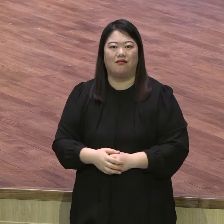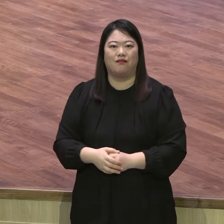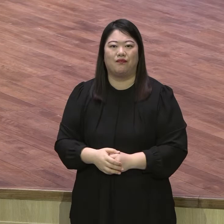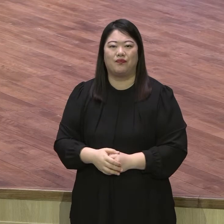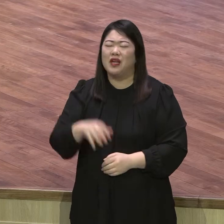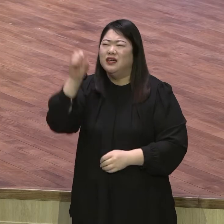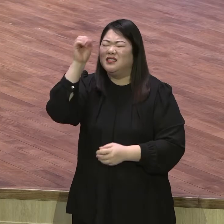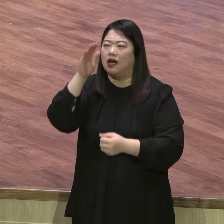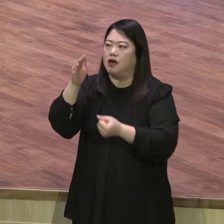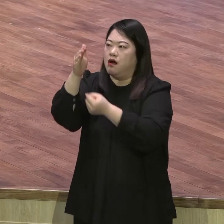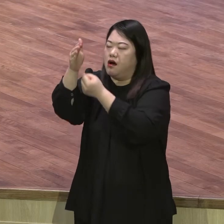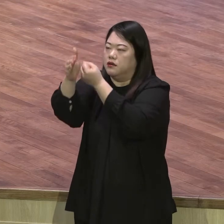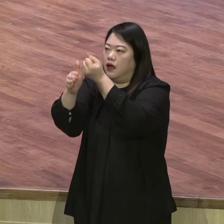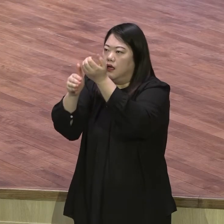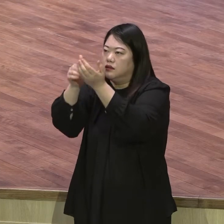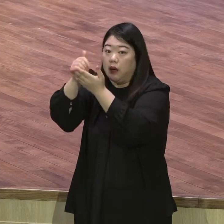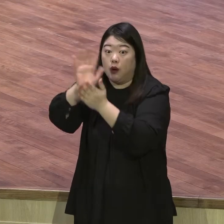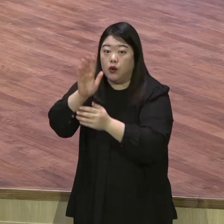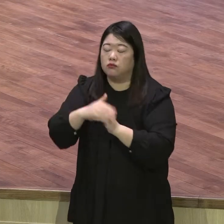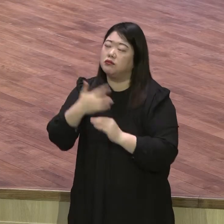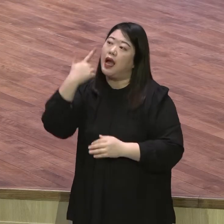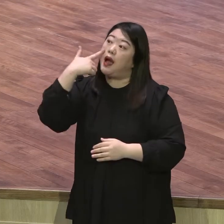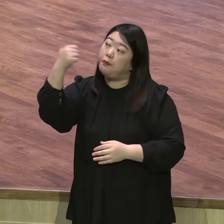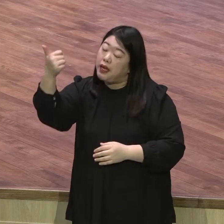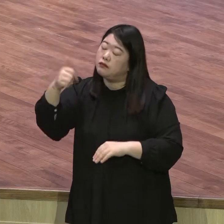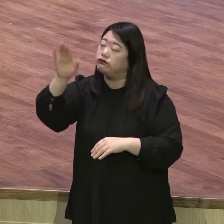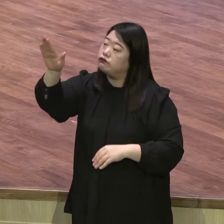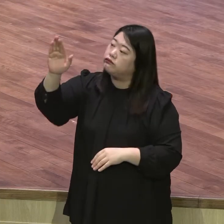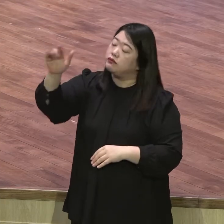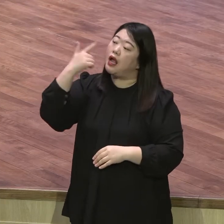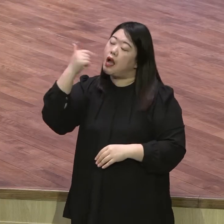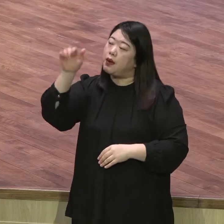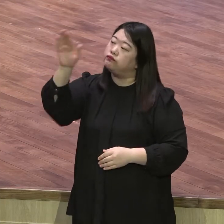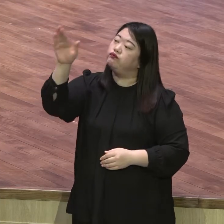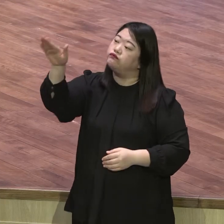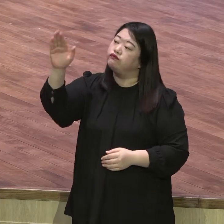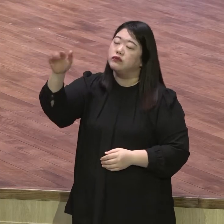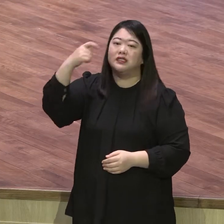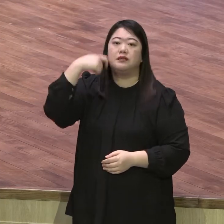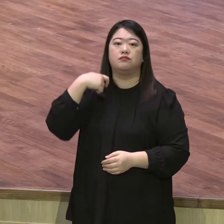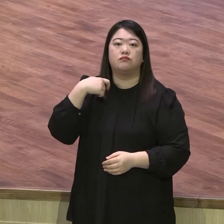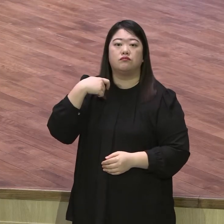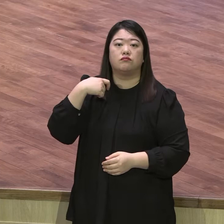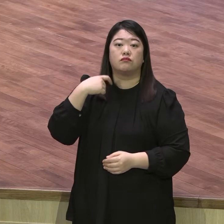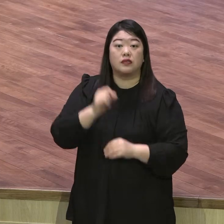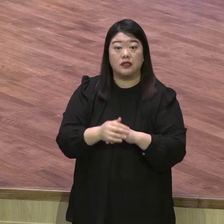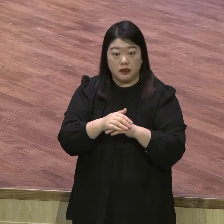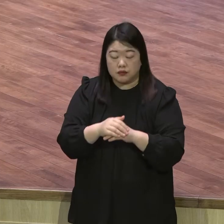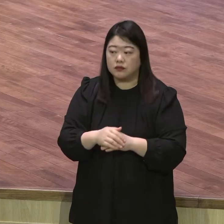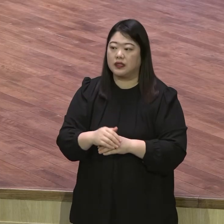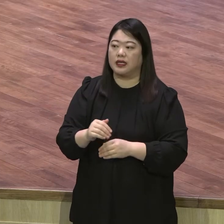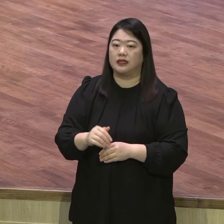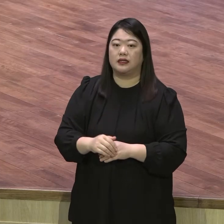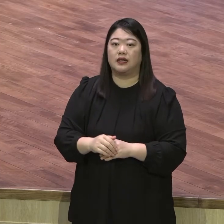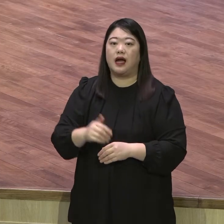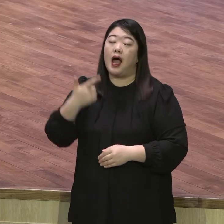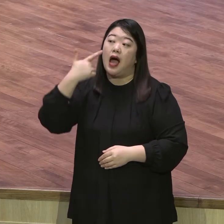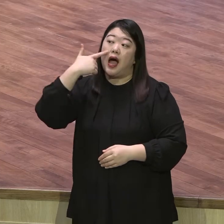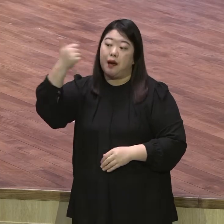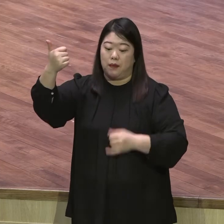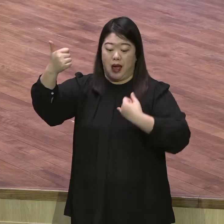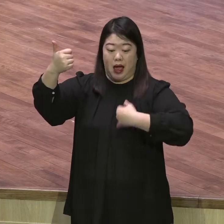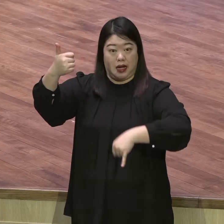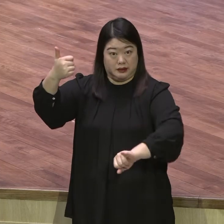창조주 하나님이 우리 아버지예요. 그래서 우리 아버지, 자식이 아니 어떻게 아버지를 합니까? 아버지 말은